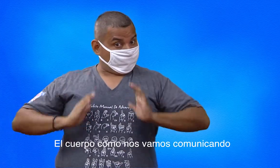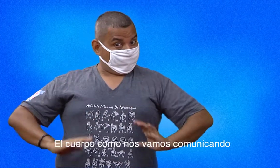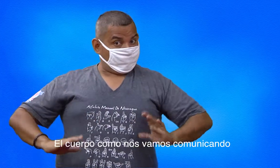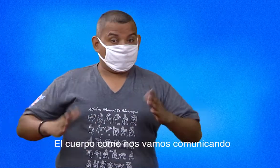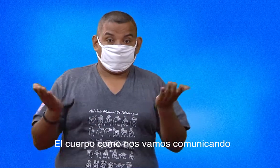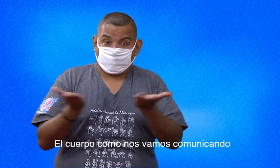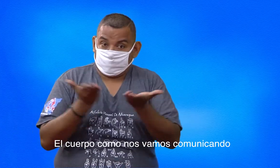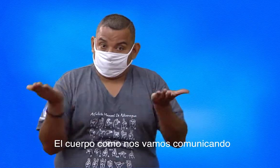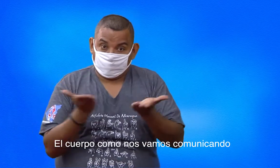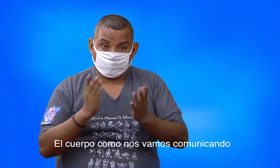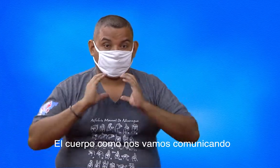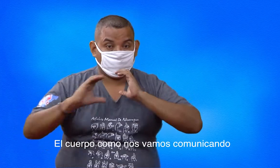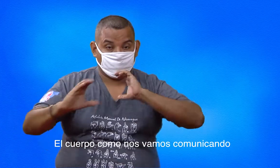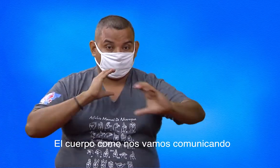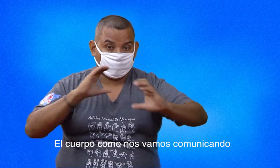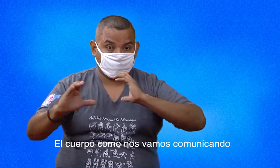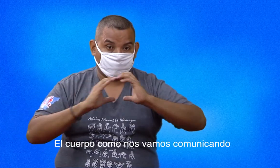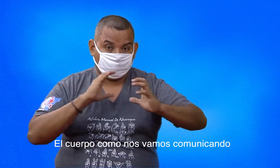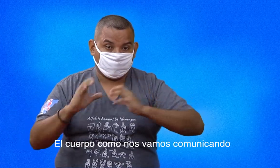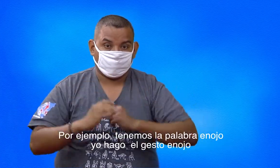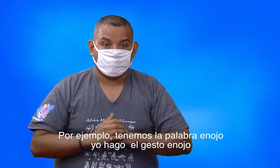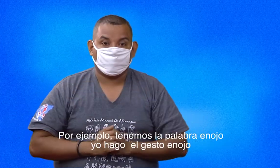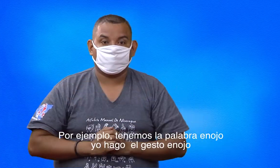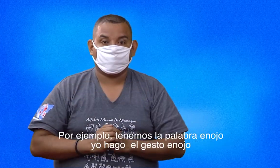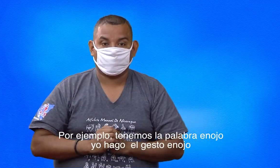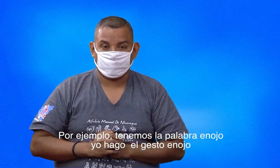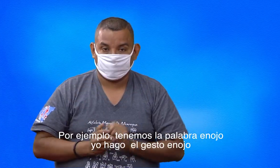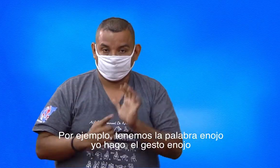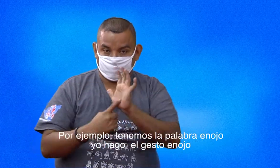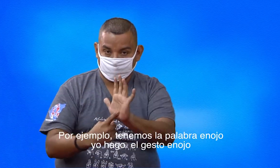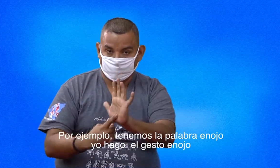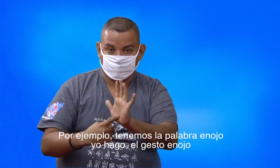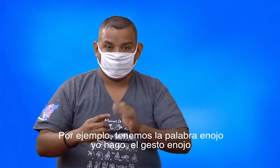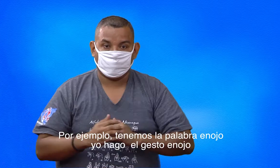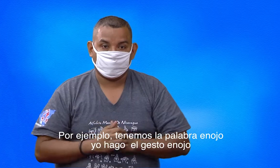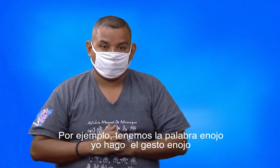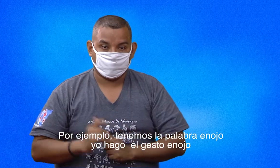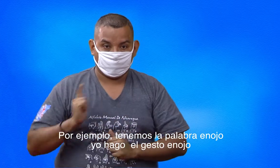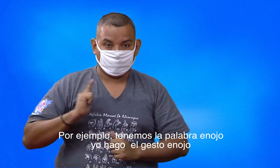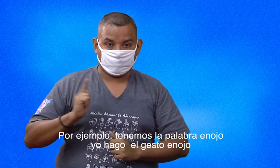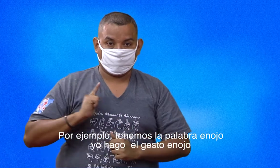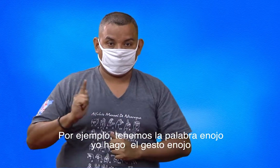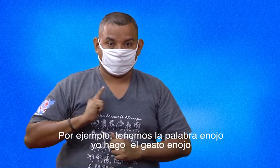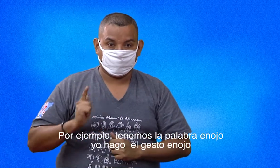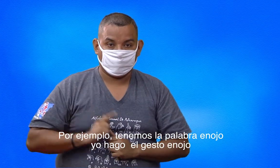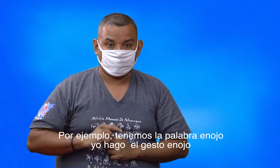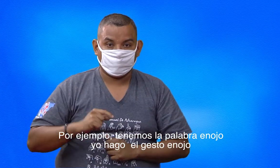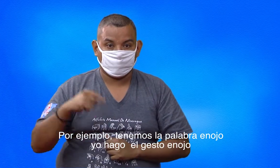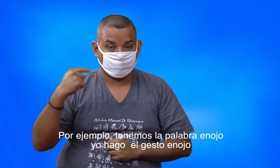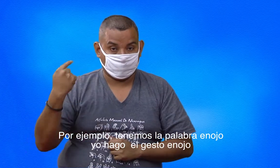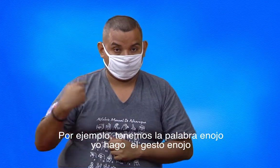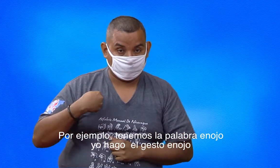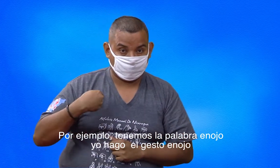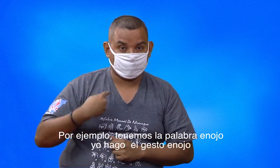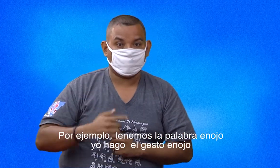nos vamos comunicando. Por ejemplo, tenemos la palabra